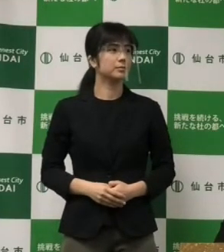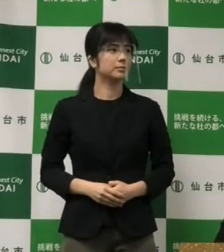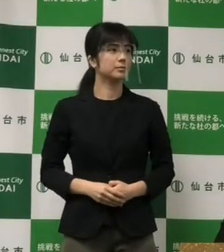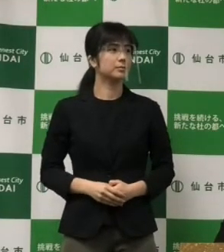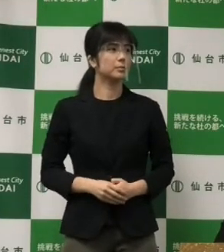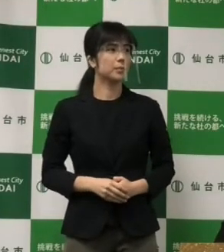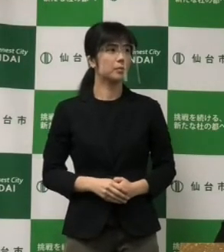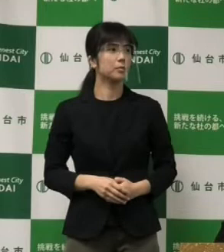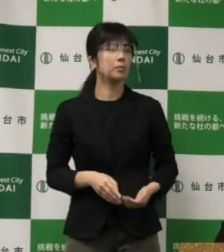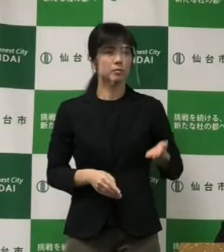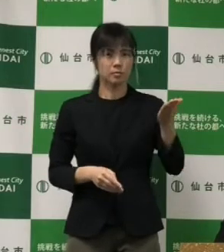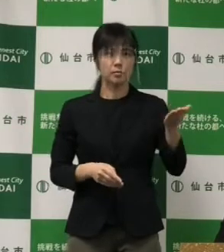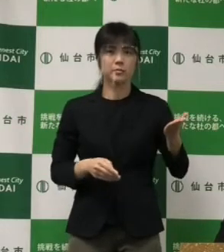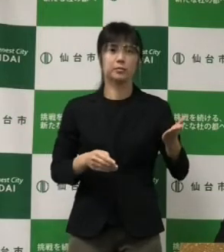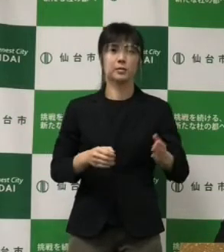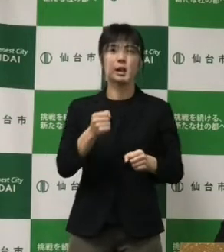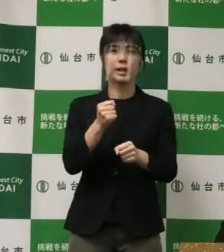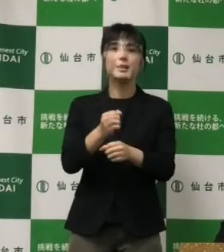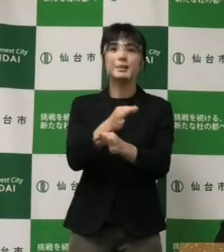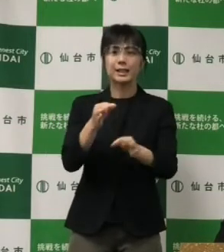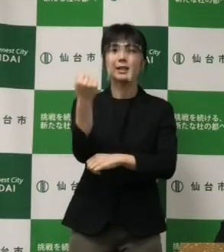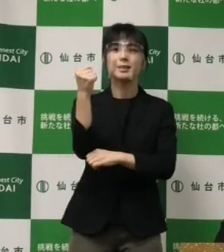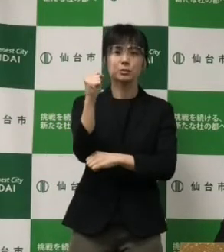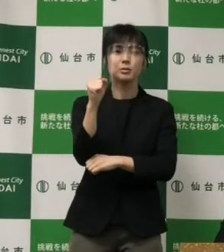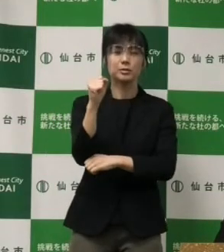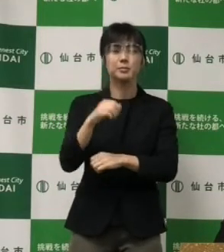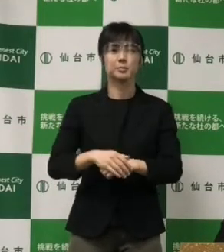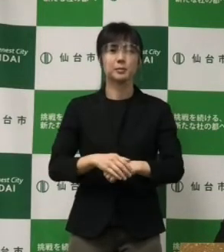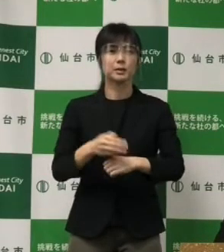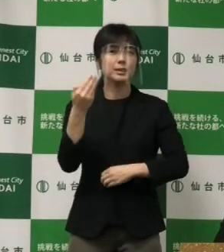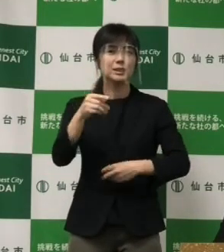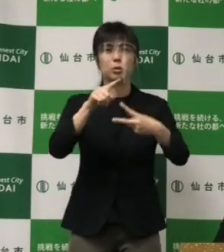日経新聞の宮本と申します。まず2点として、